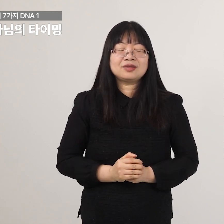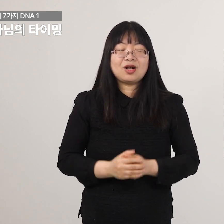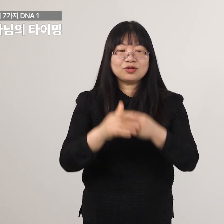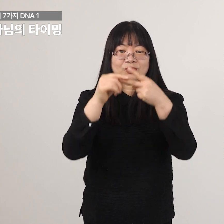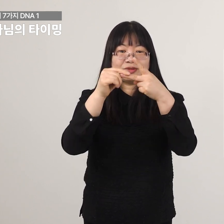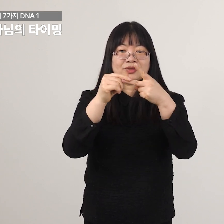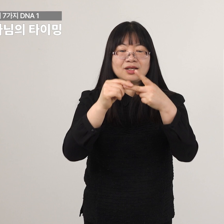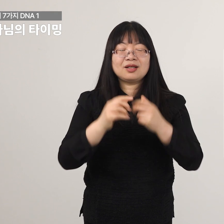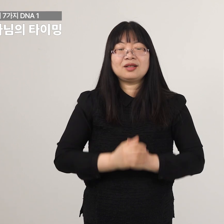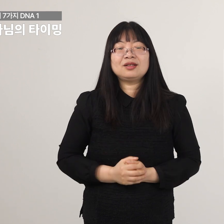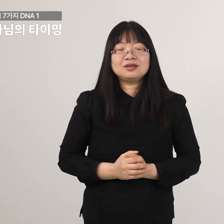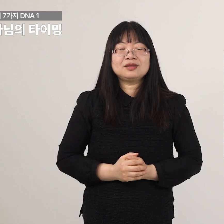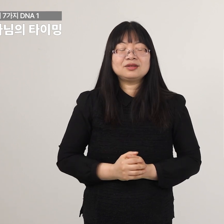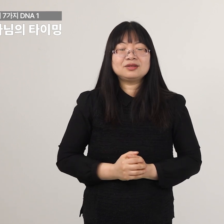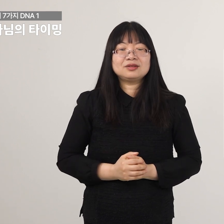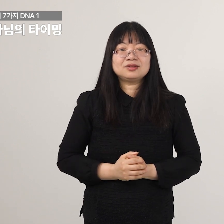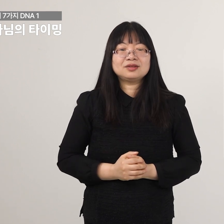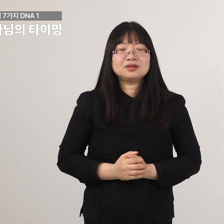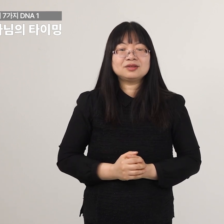두 번째,